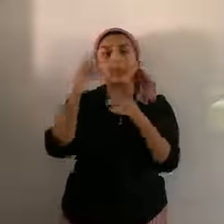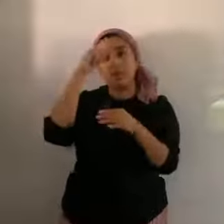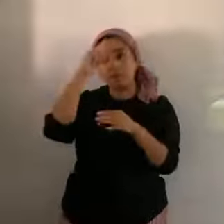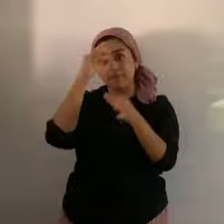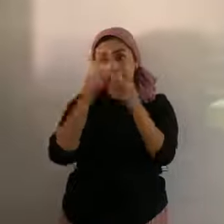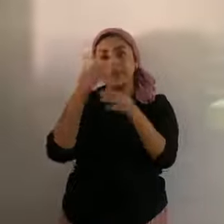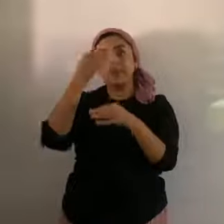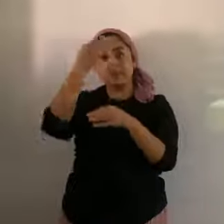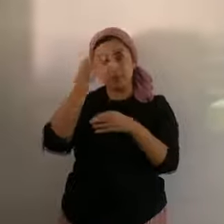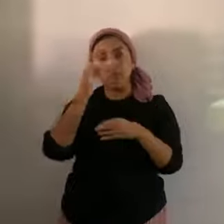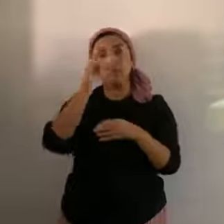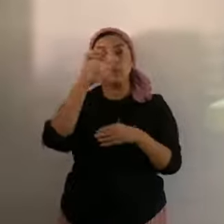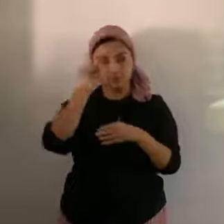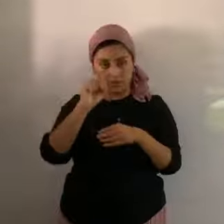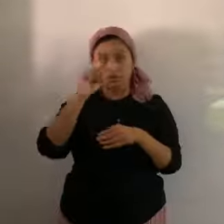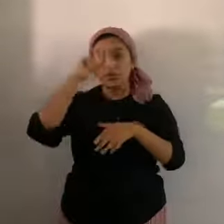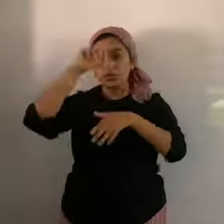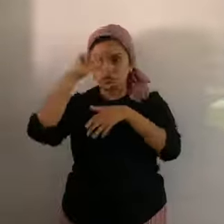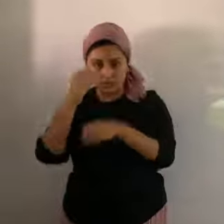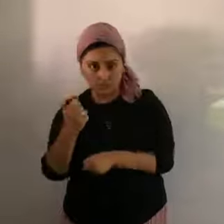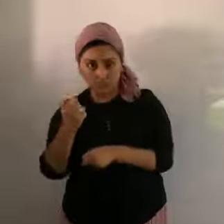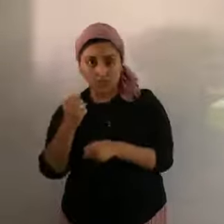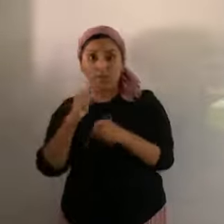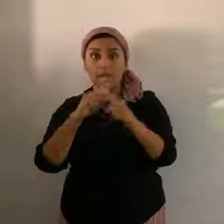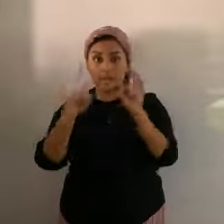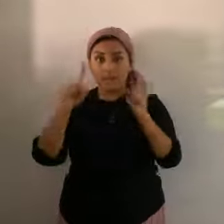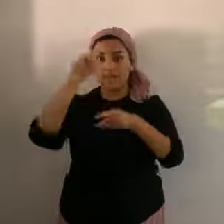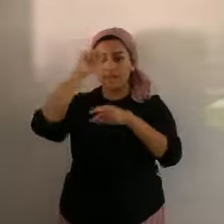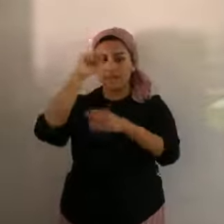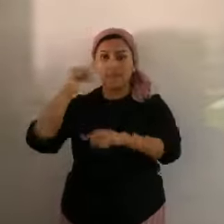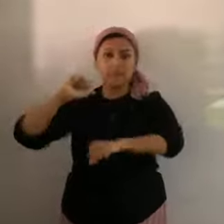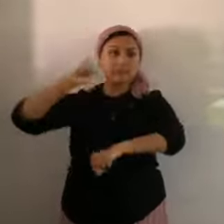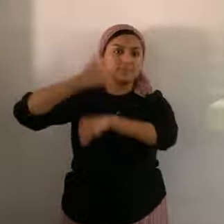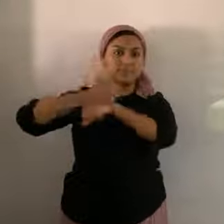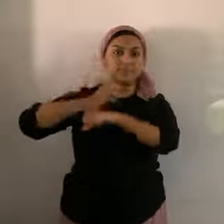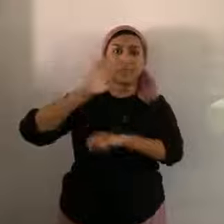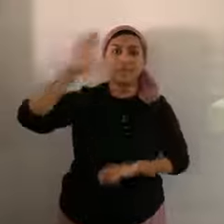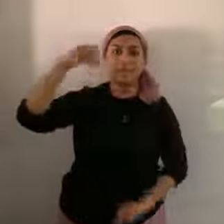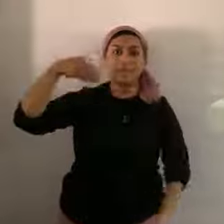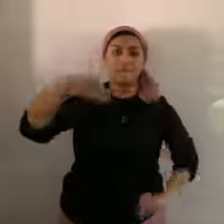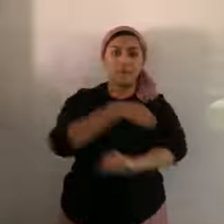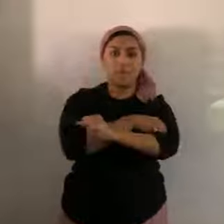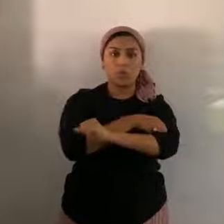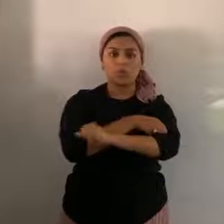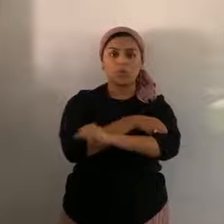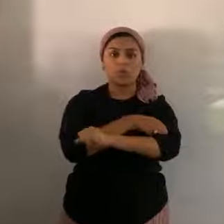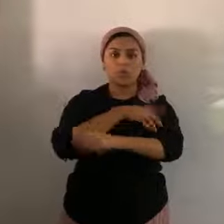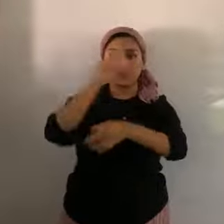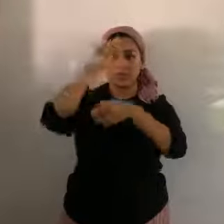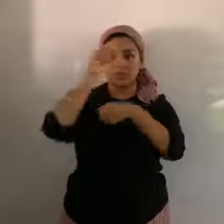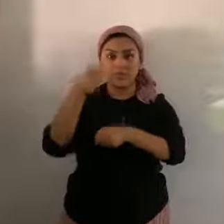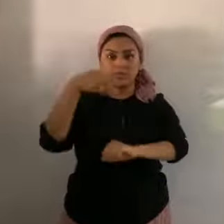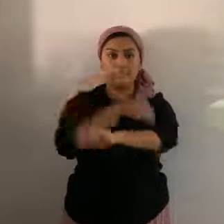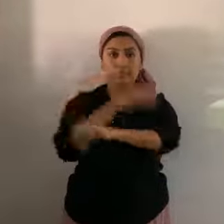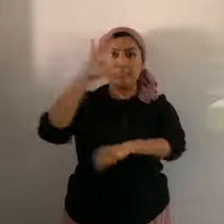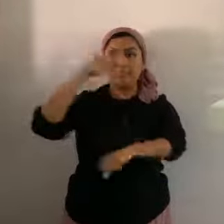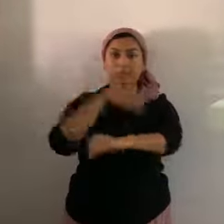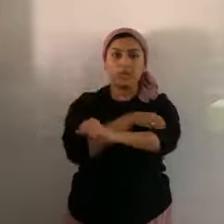Elohim, sí, es confianza, pero es una confianza firme en su poder. Es una confianza firme en su